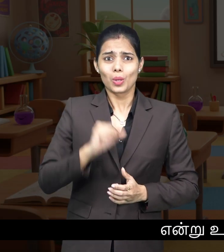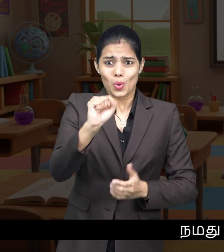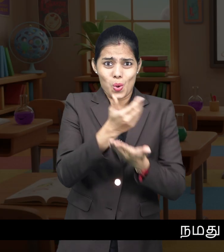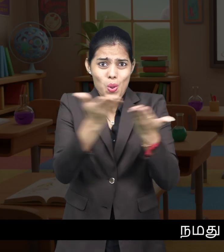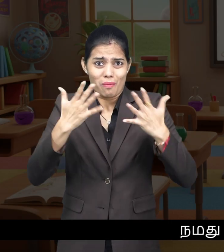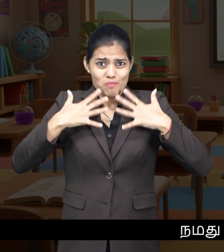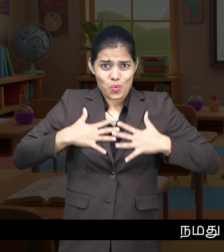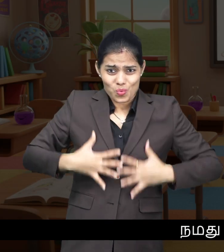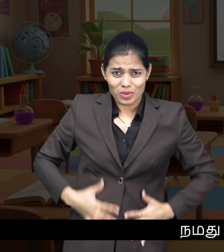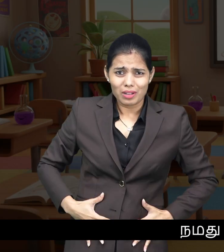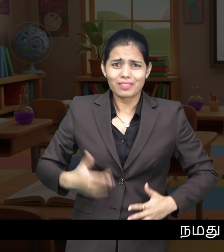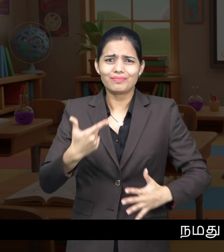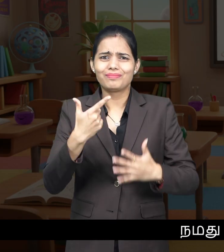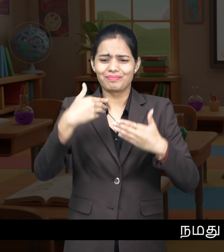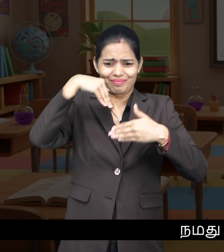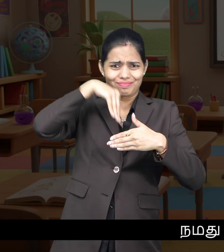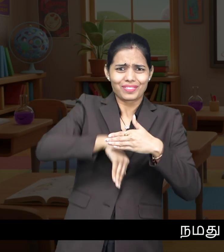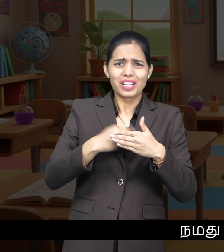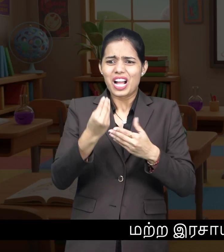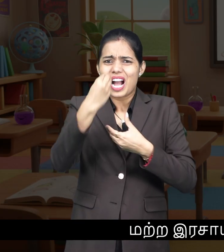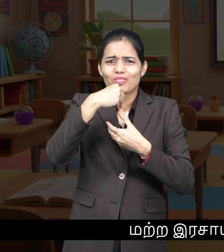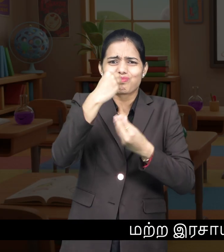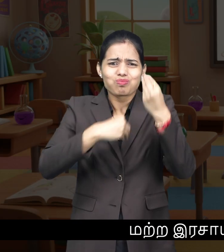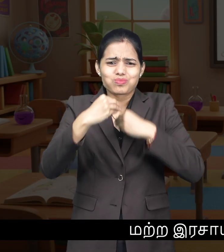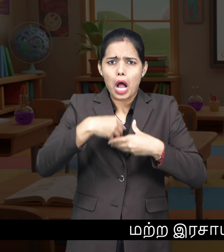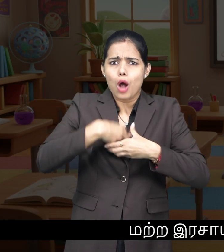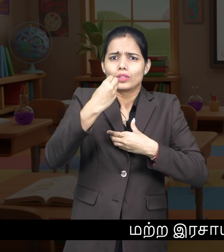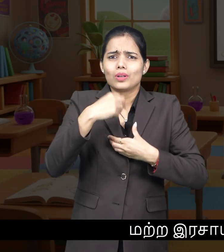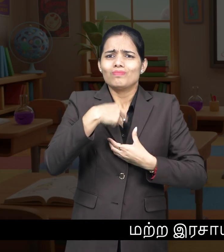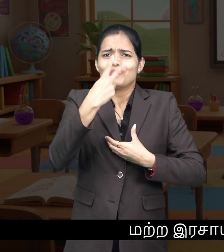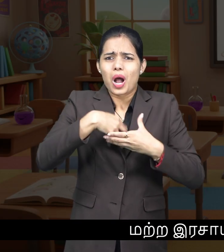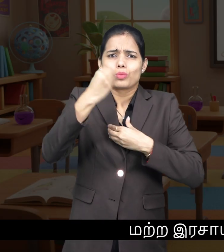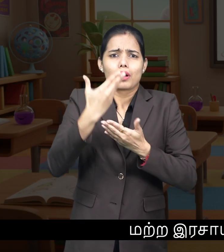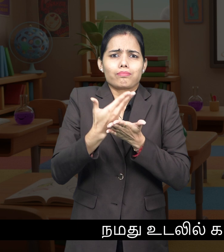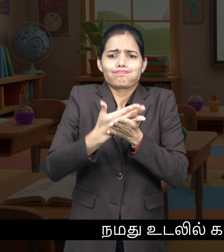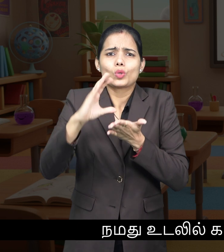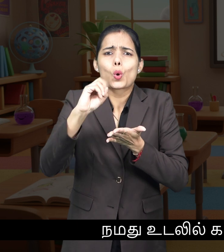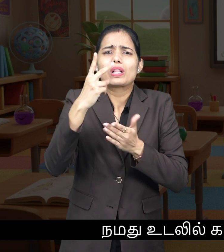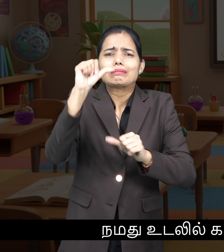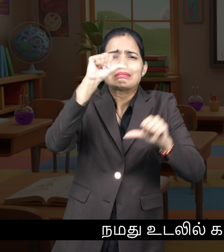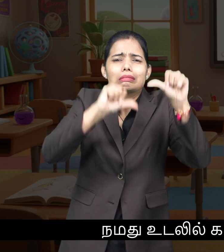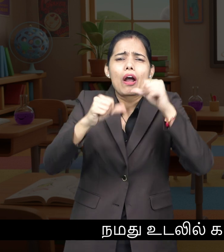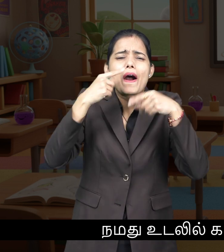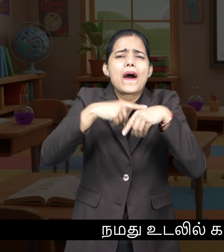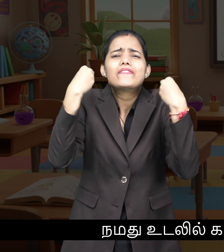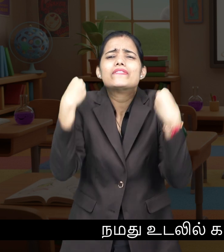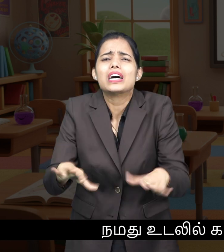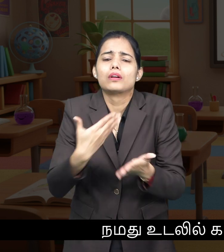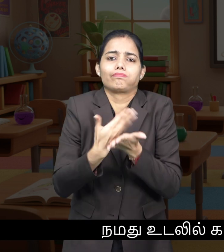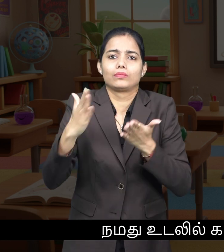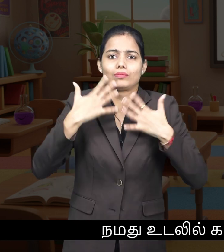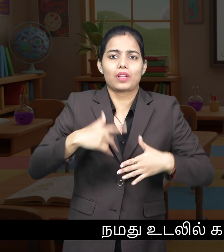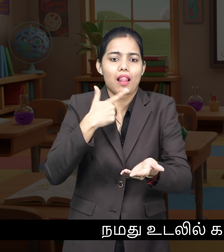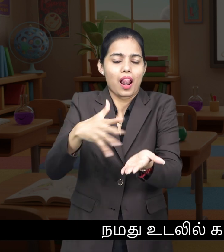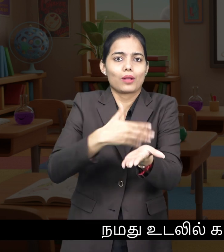தெரியும். நமது இரத்தத்தில் உள்ள மற்ற ரசாயன கழிவுகளை அகற்ற நமது உடலில் கழிவு நீக்க